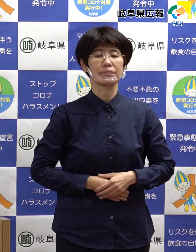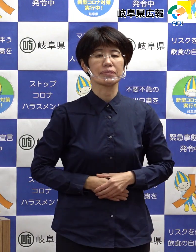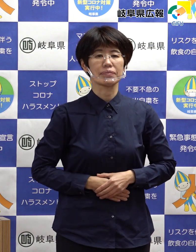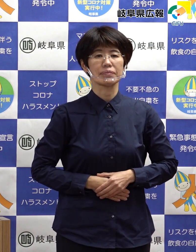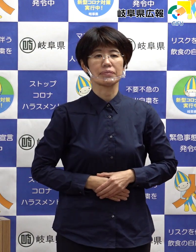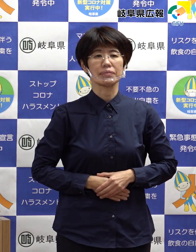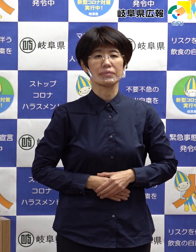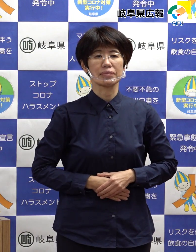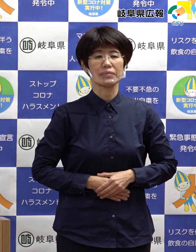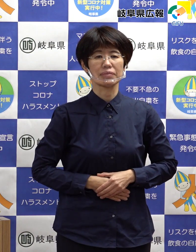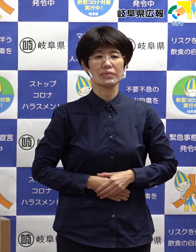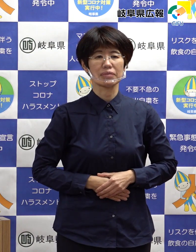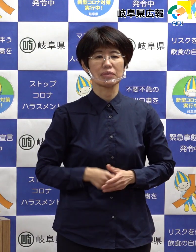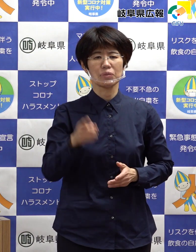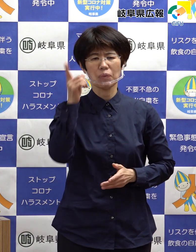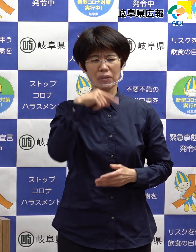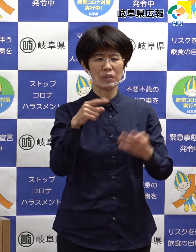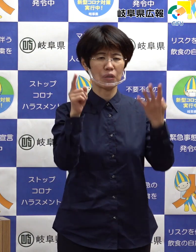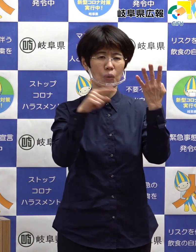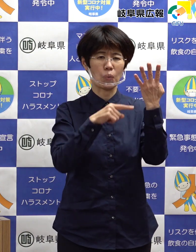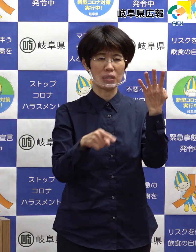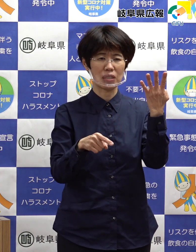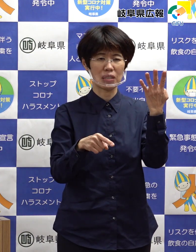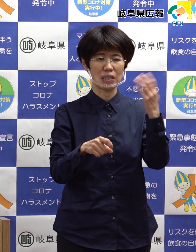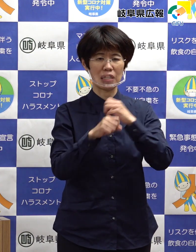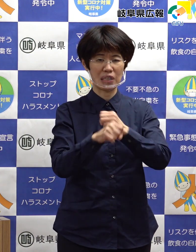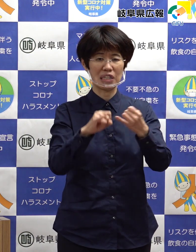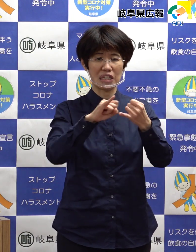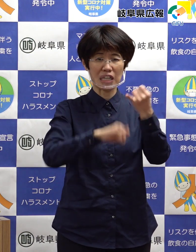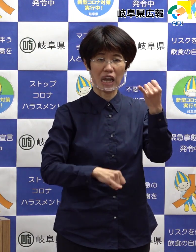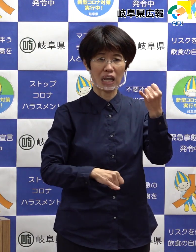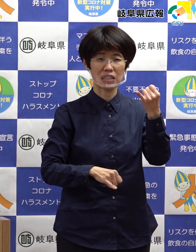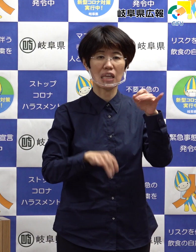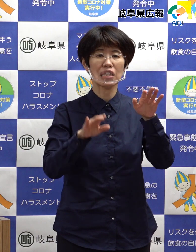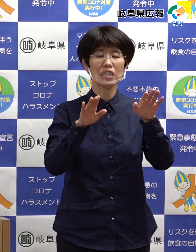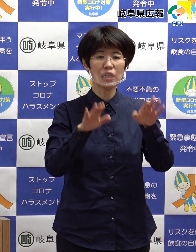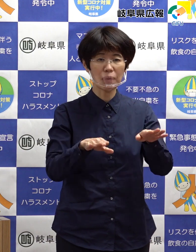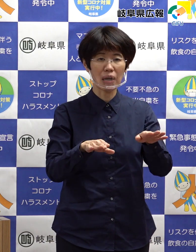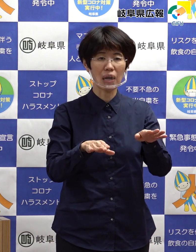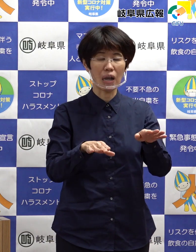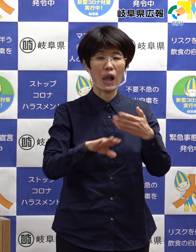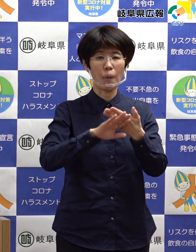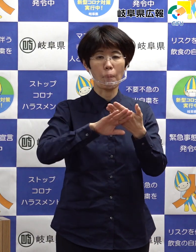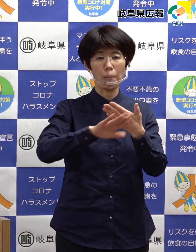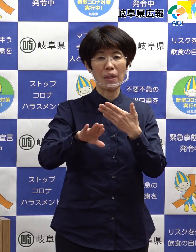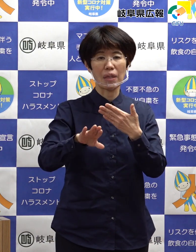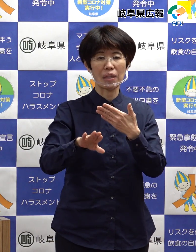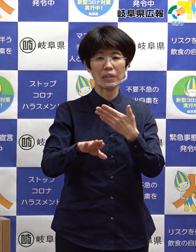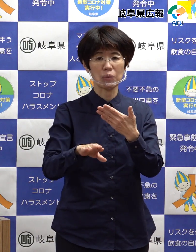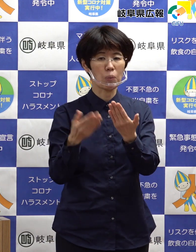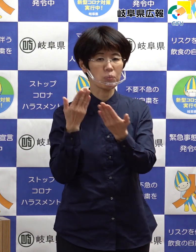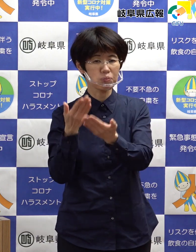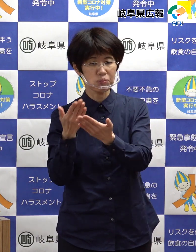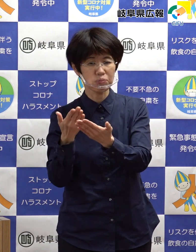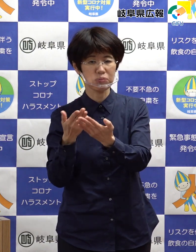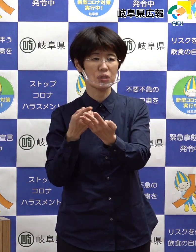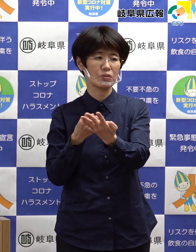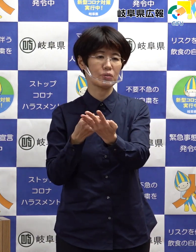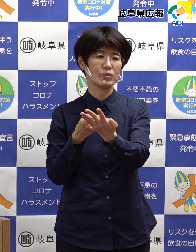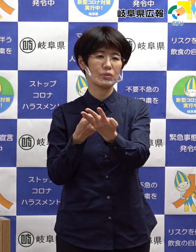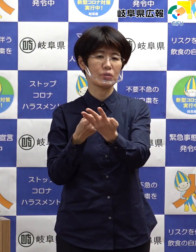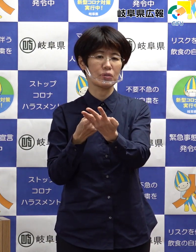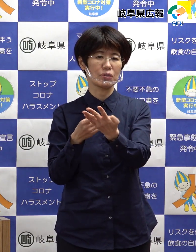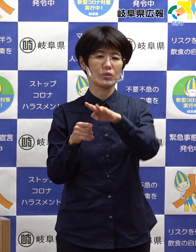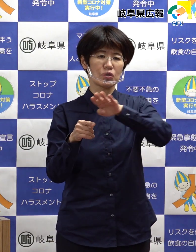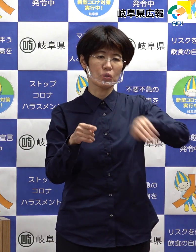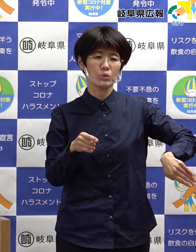はいわば被疑者が4人なんですけども、これは競馬違反ということで今別途事情聴取をやってるわけですけど、その方々